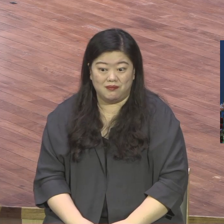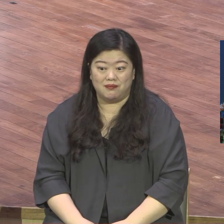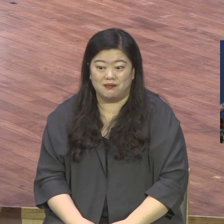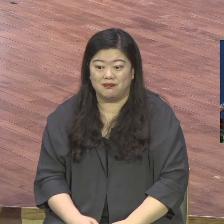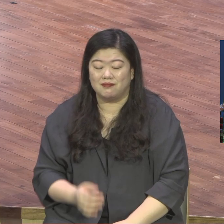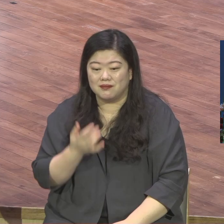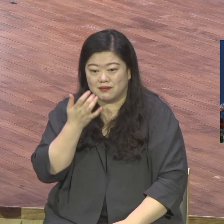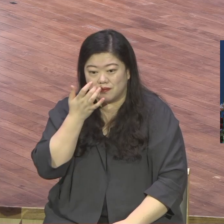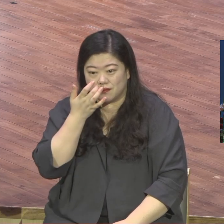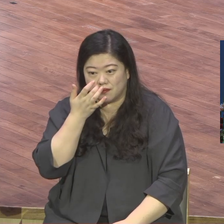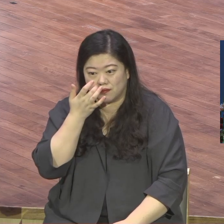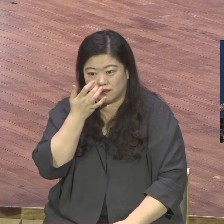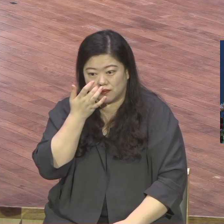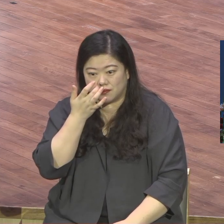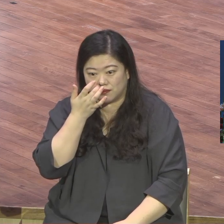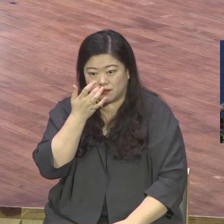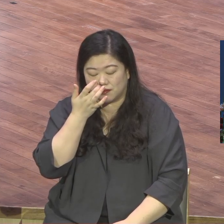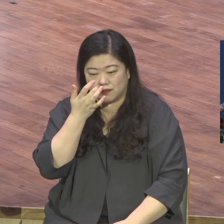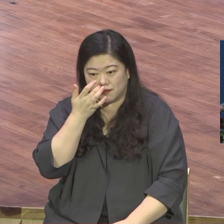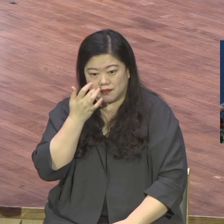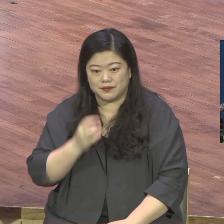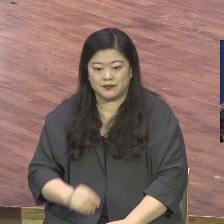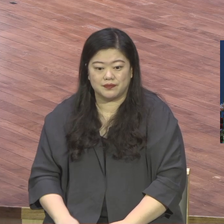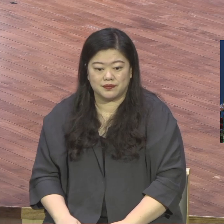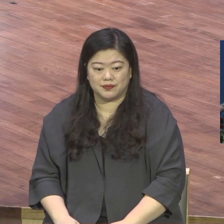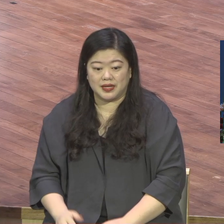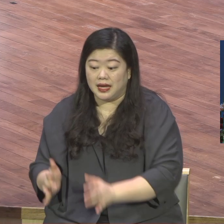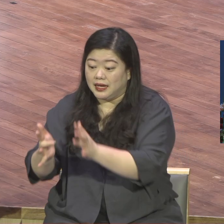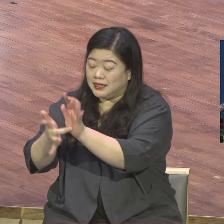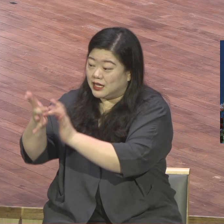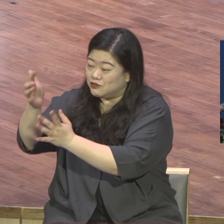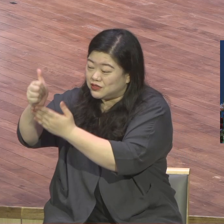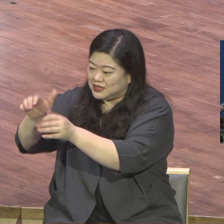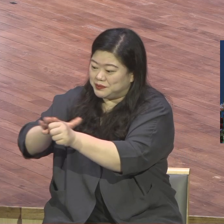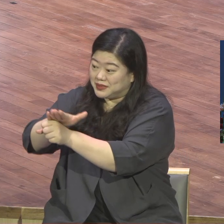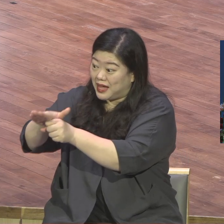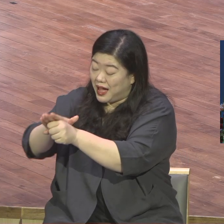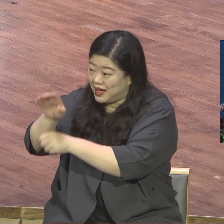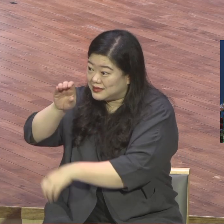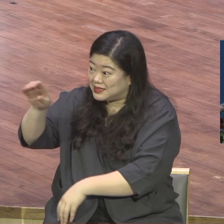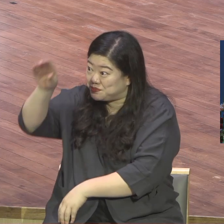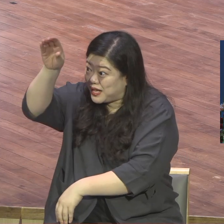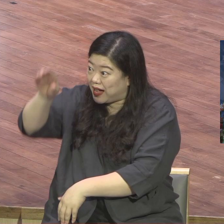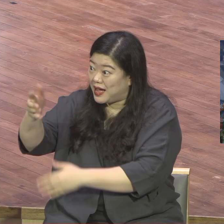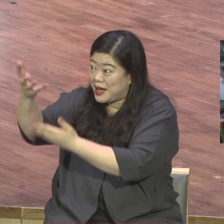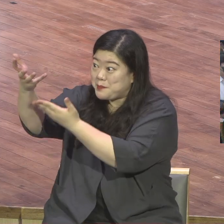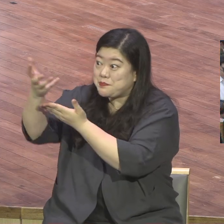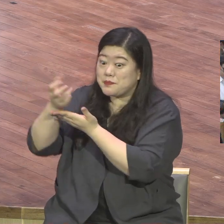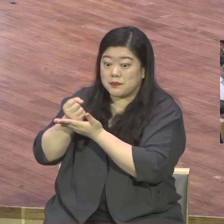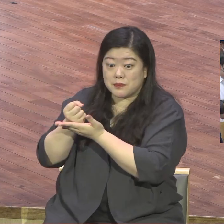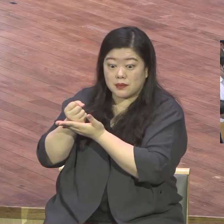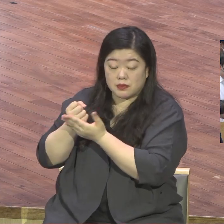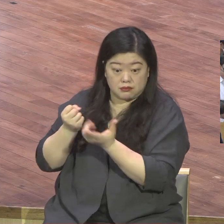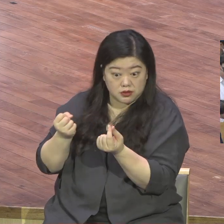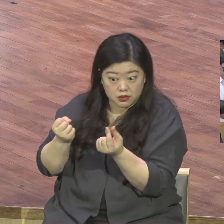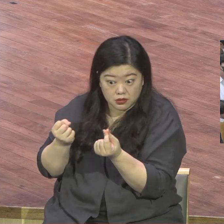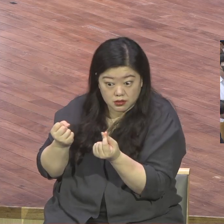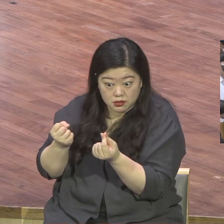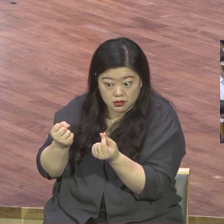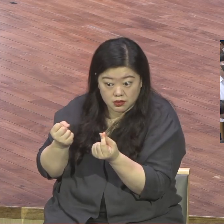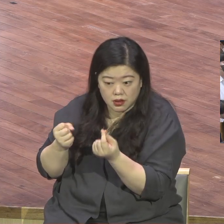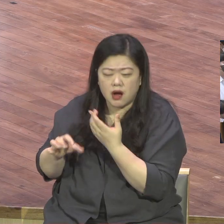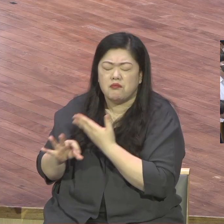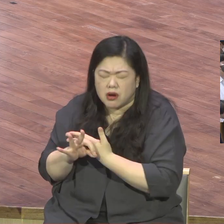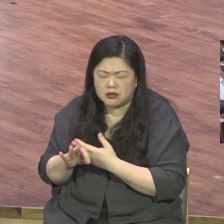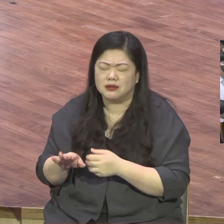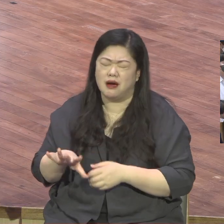이 예수님의 십자가 사랑을 여러분이 체험하면요 먼저 체질됩니다. 이게 될 수 있어요.